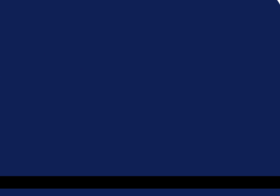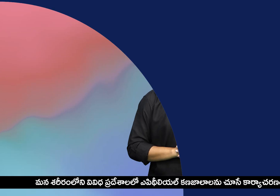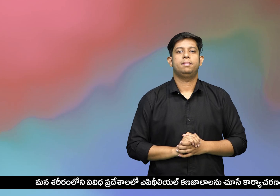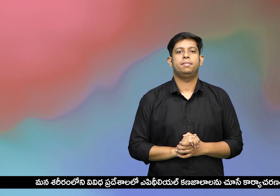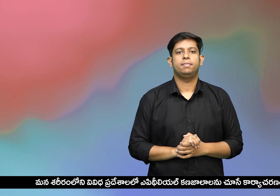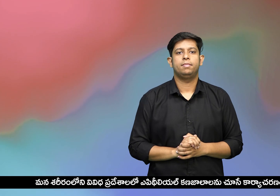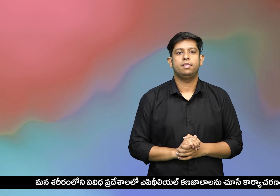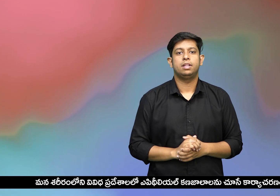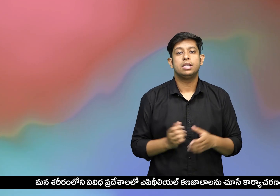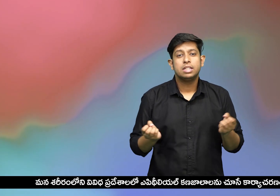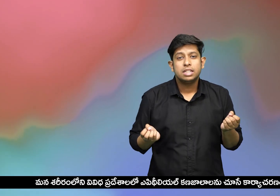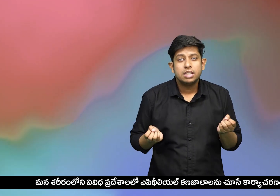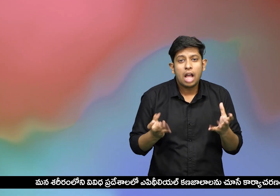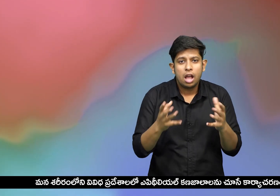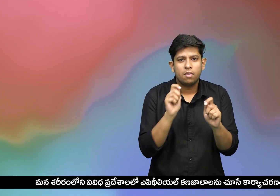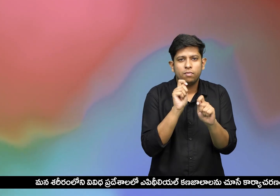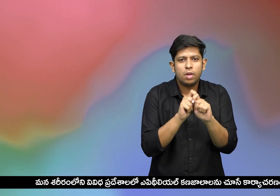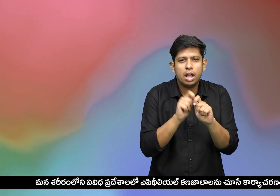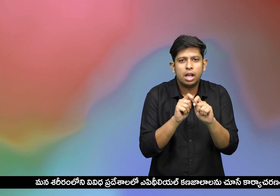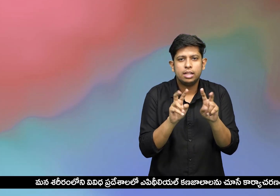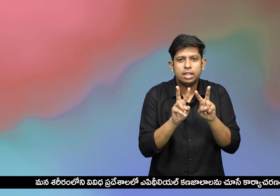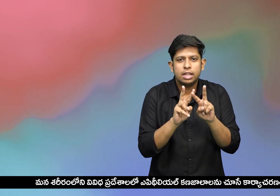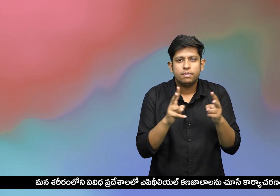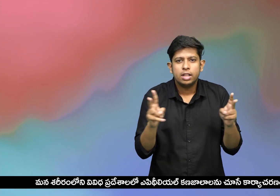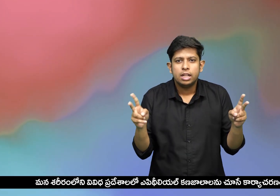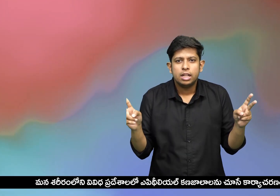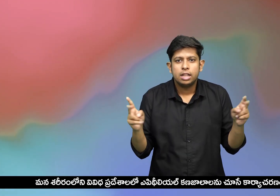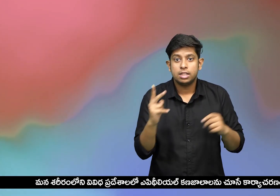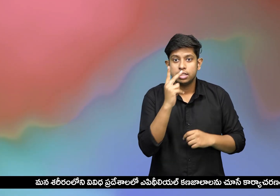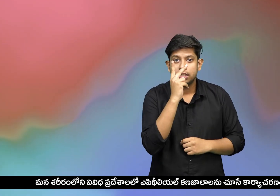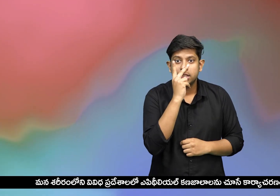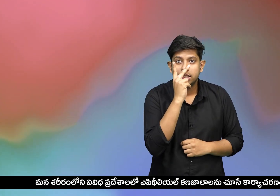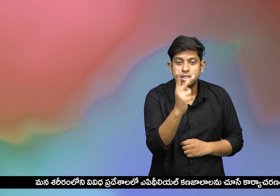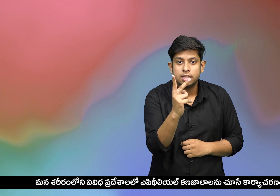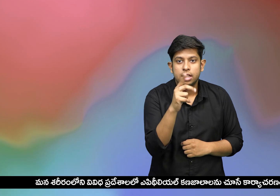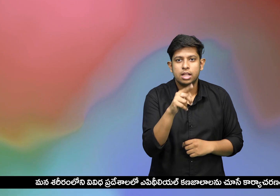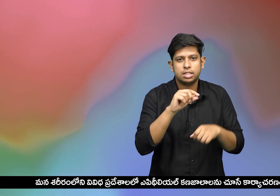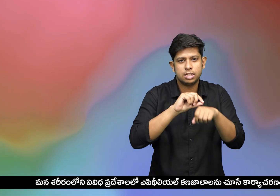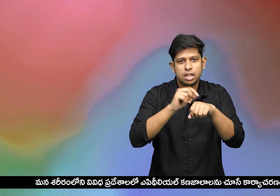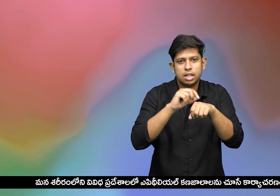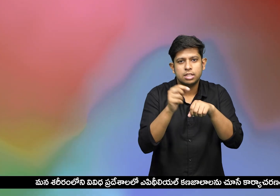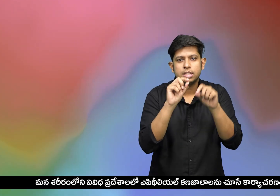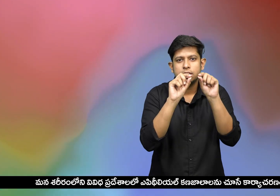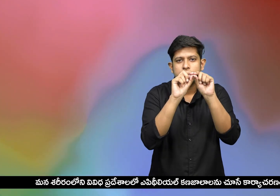మన శరీరంలోని వివిధ ప్రదేశాలలో ఎపిథీలియల్ కణజాలాలను చూసే